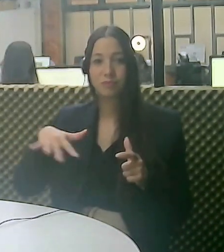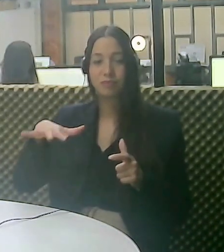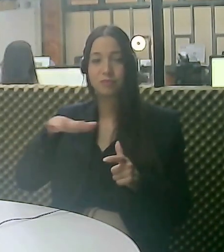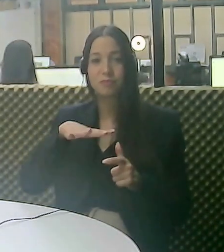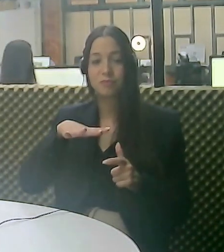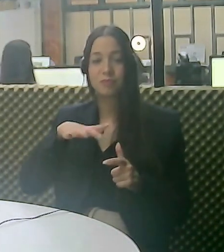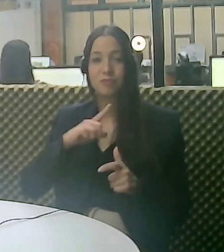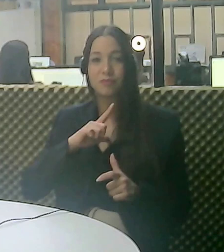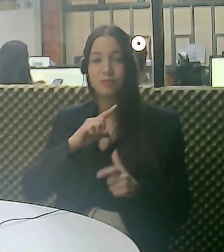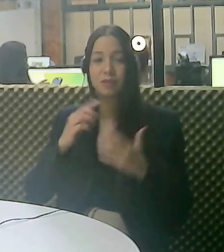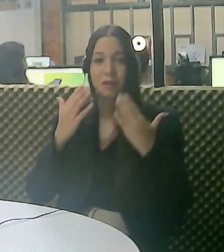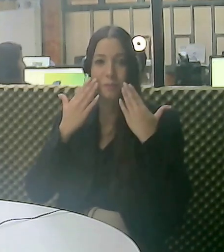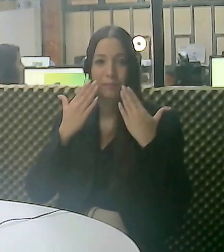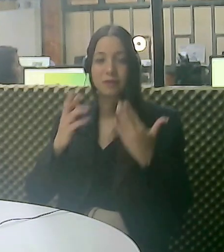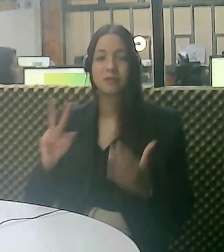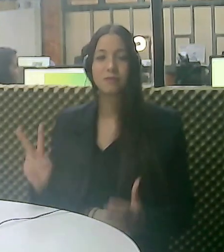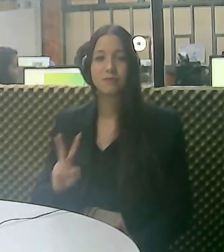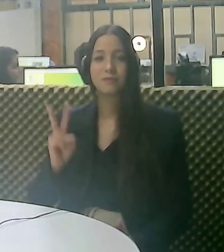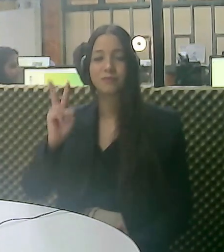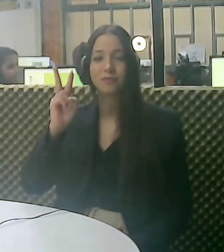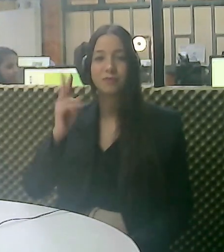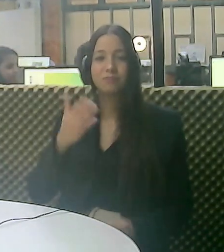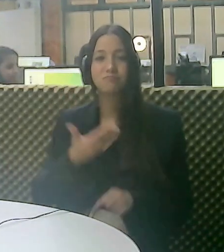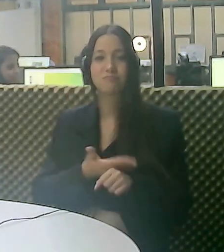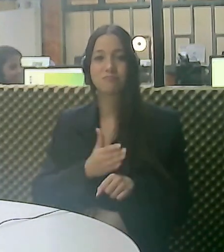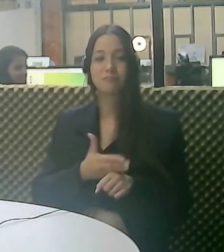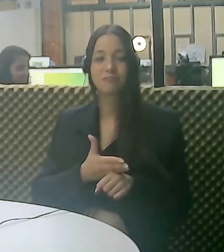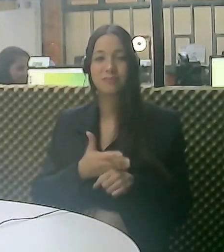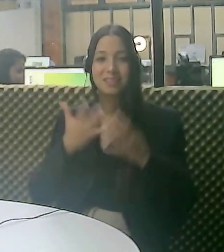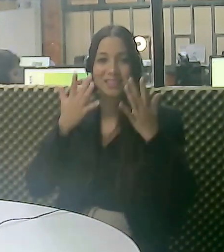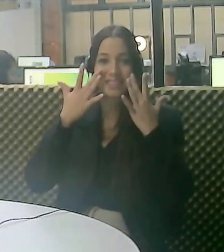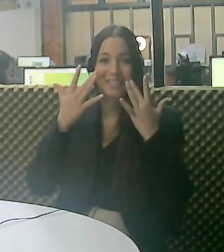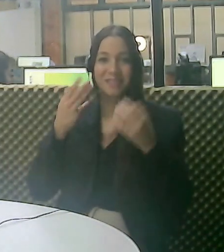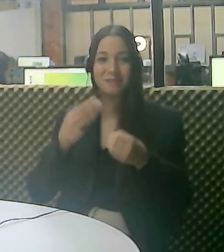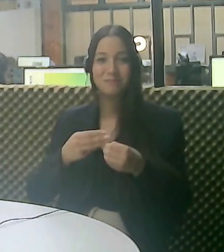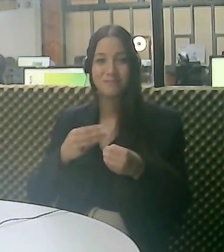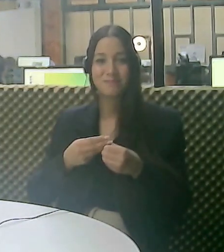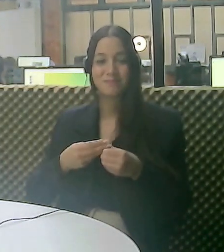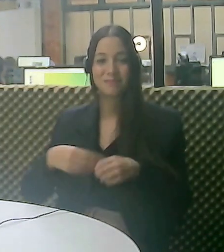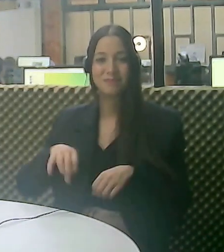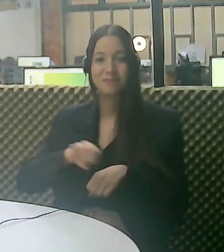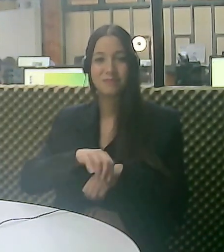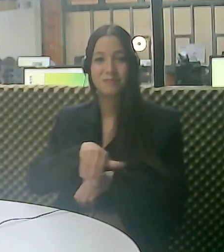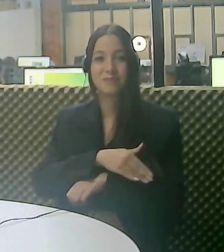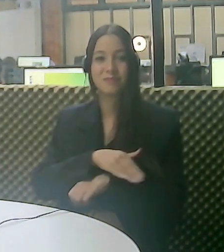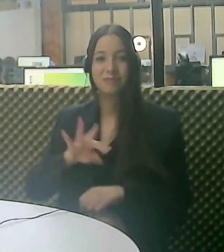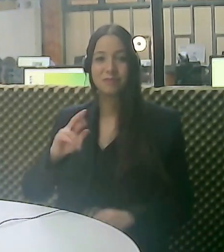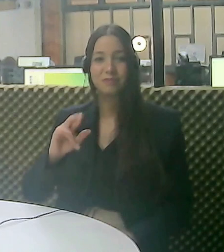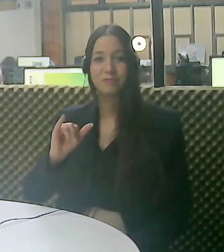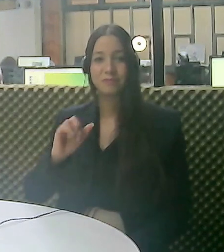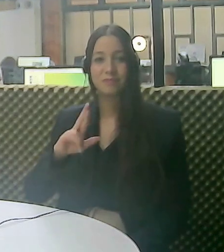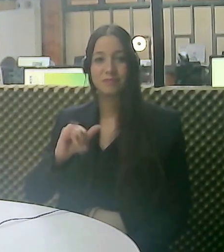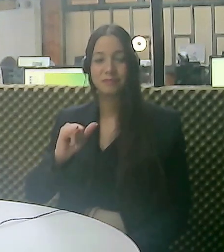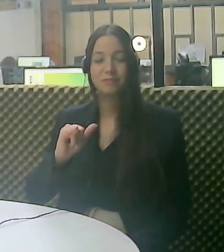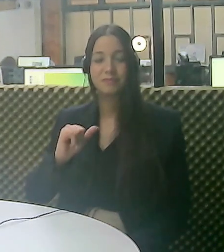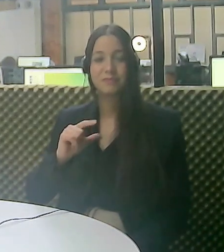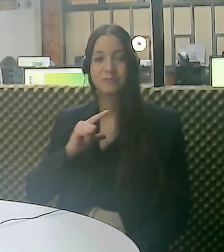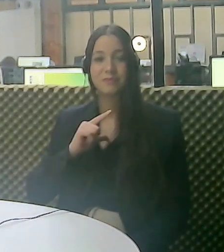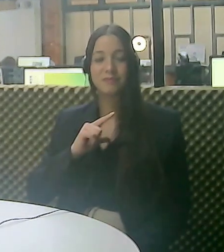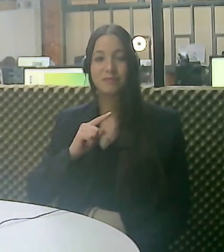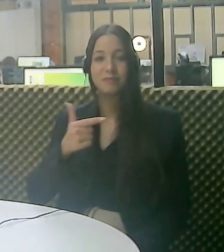a realização e valorização dessas atividades, o Teatro Municipal. Localizado no bairro Tibere, o espaço